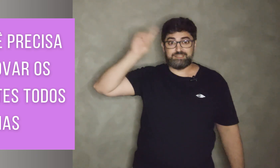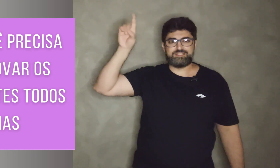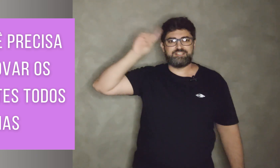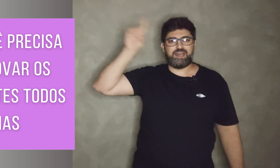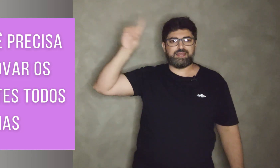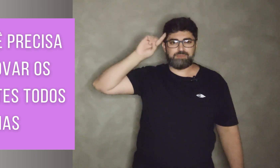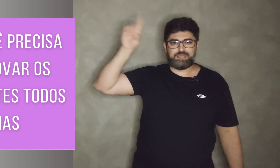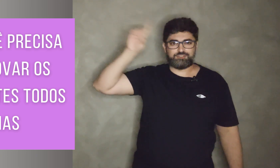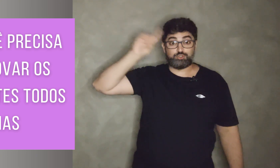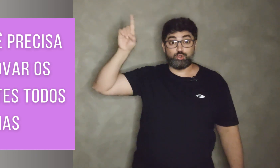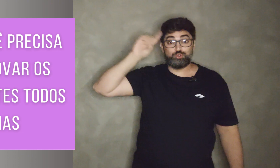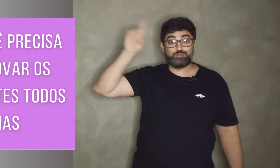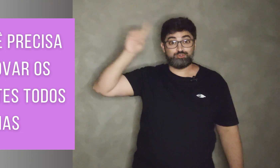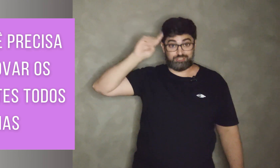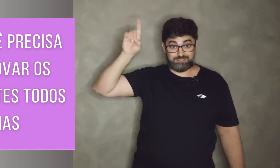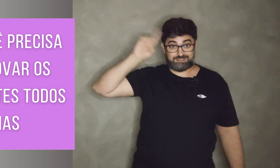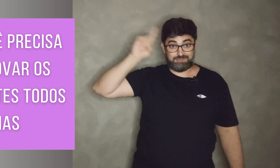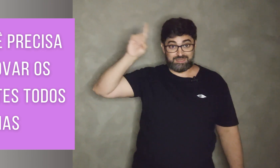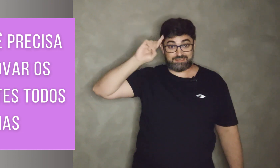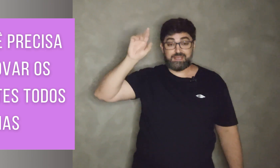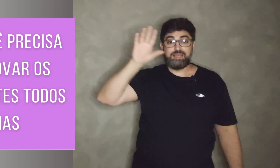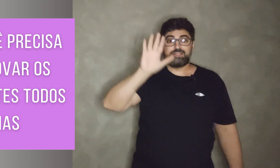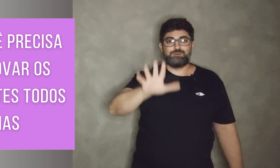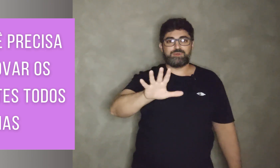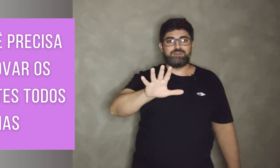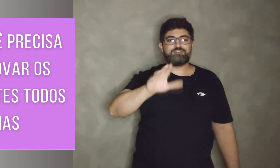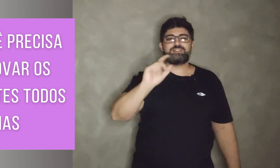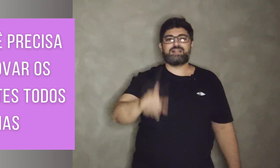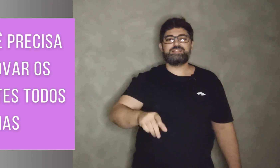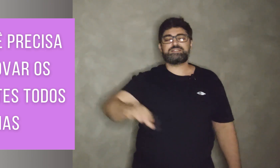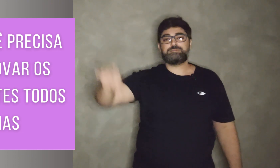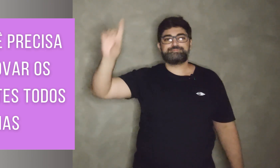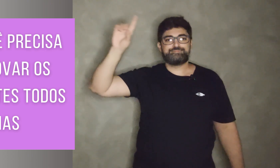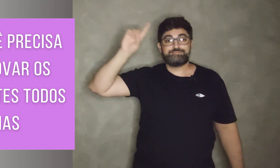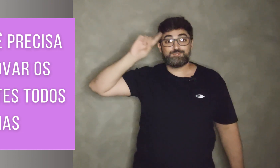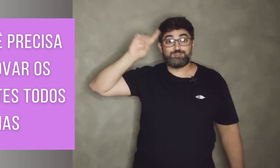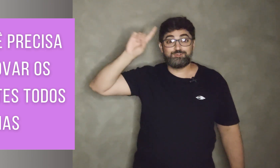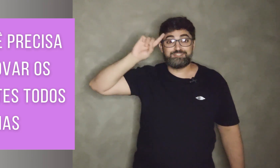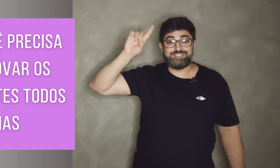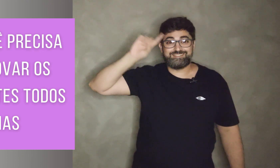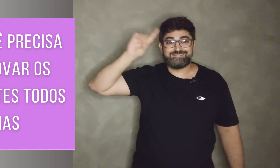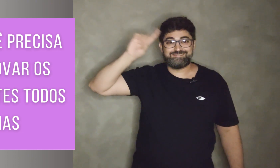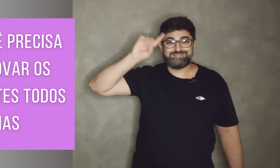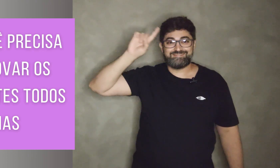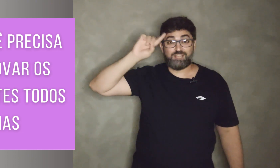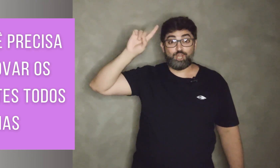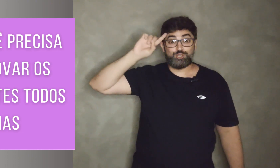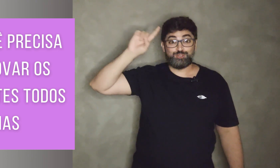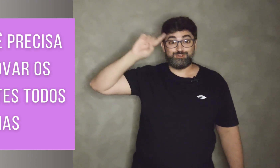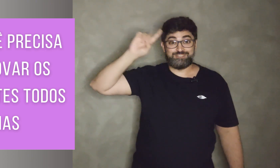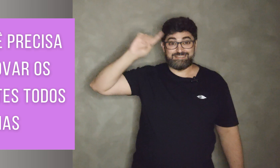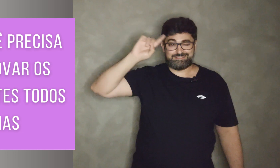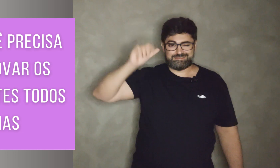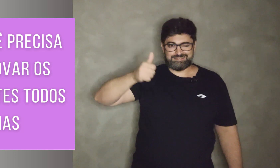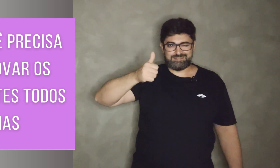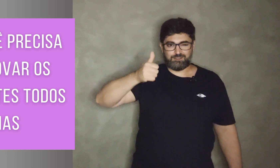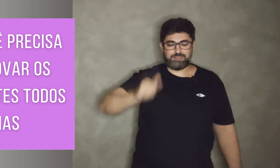dias, diariamente, todos os dias. Beleza? Então, primeiro sinalize todo dia. Todo dia.